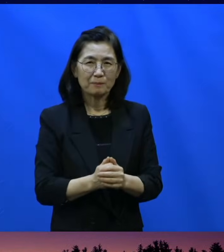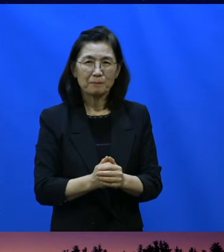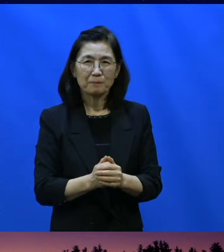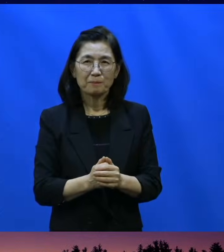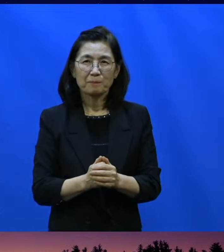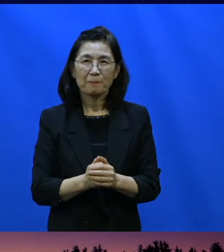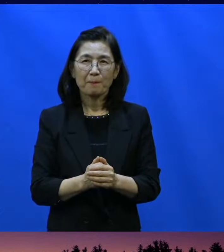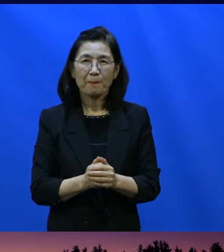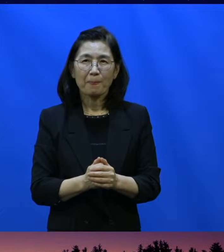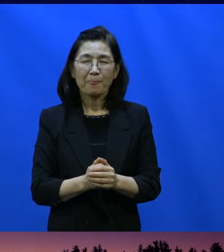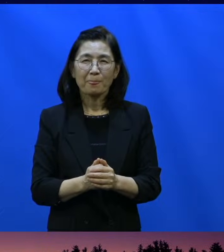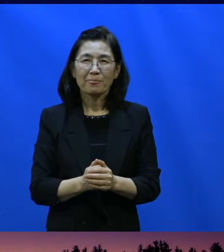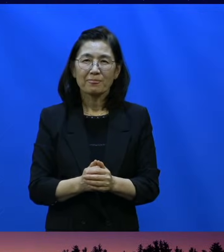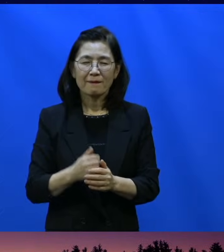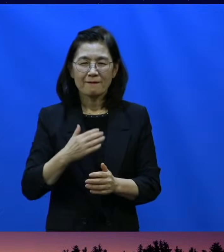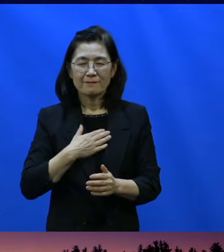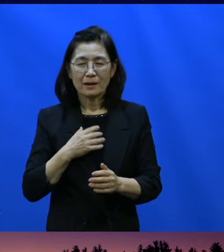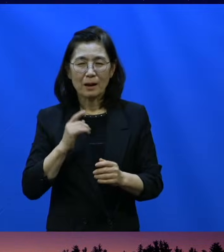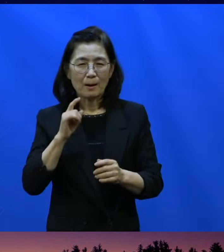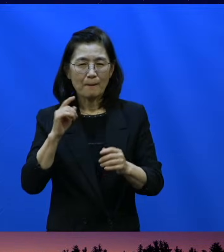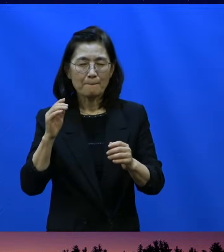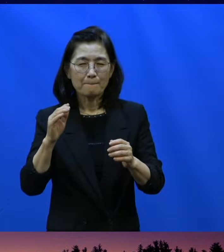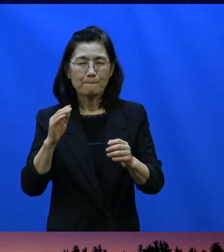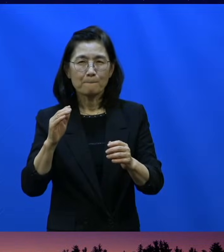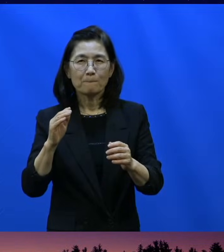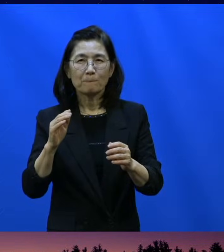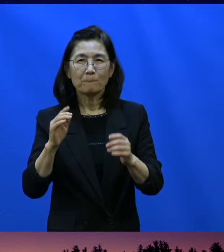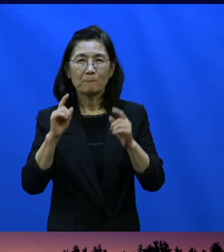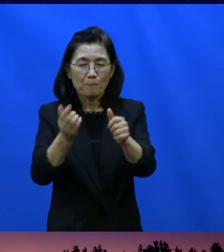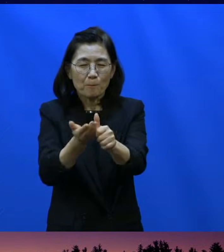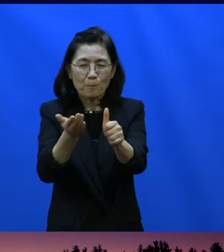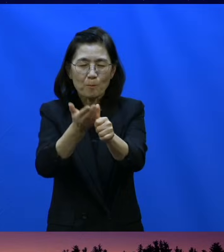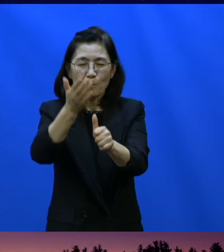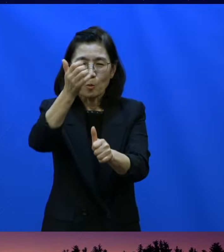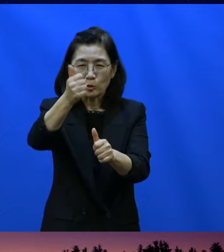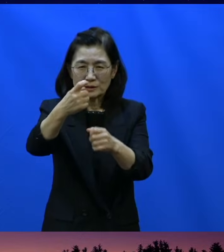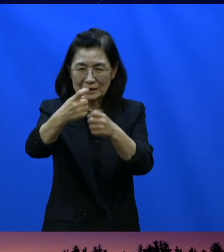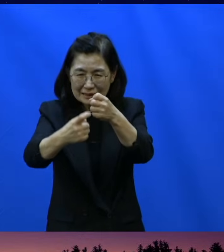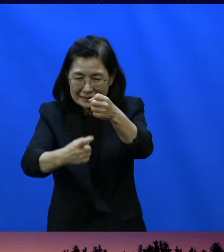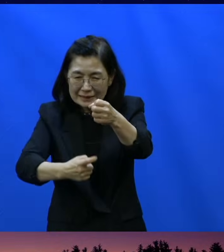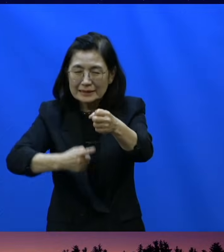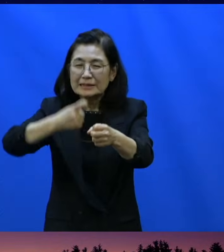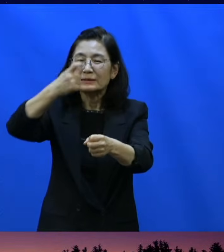뭐 양말 한 컬이라도 줘요? 구멍 난 것도 안 주는데.